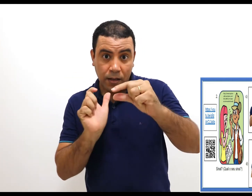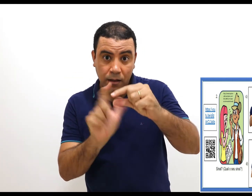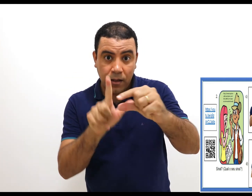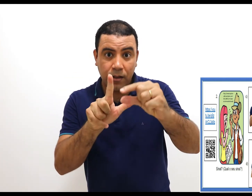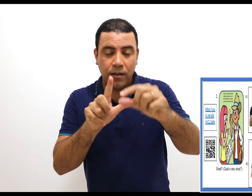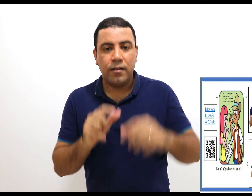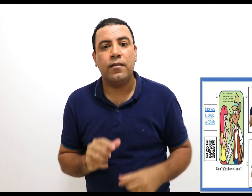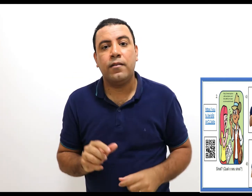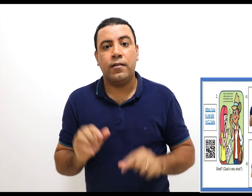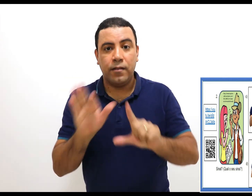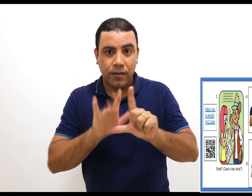QR Code.